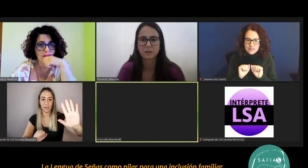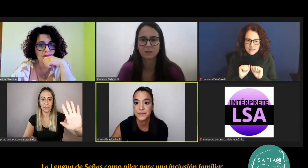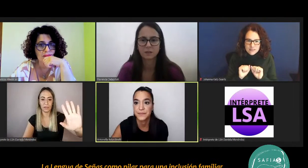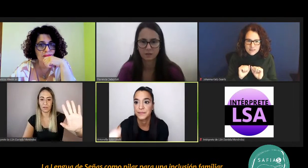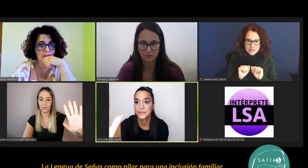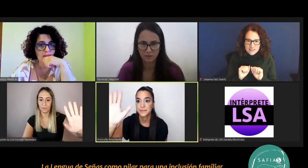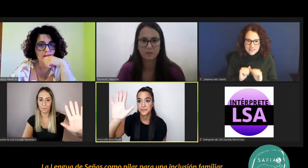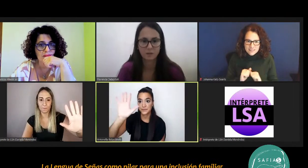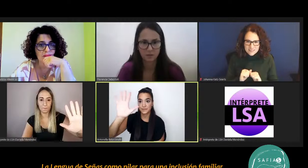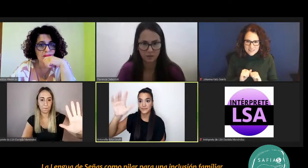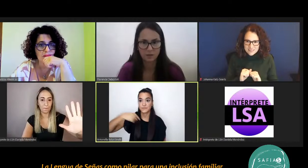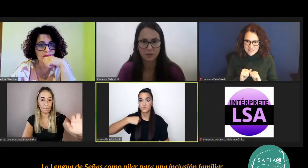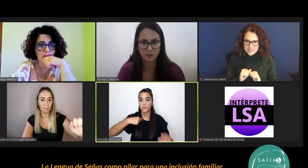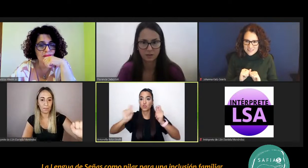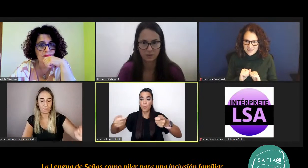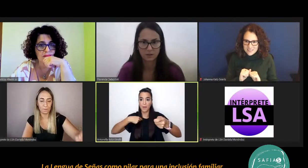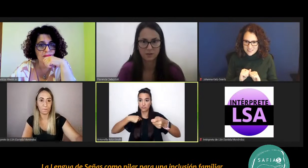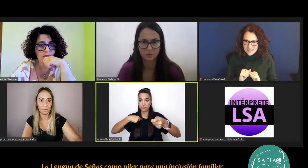Dale.